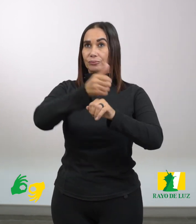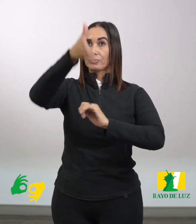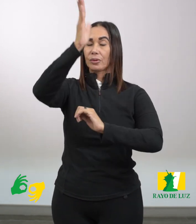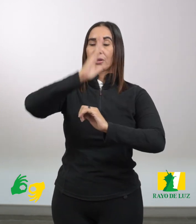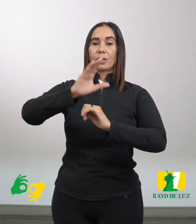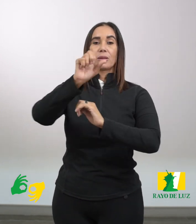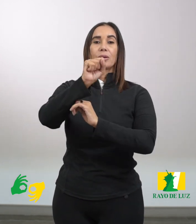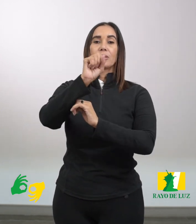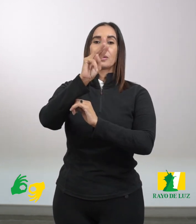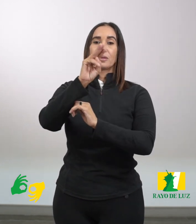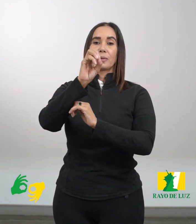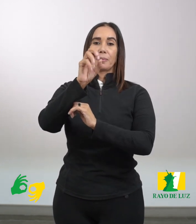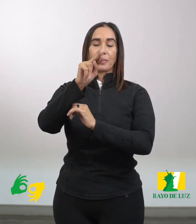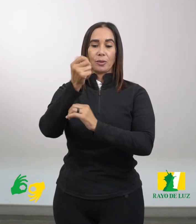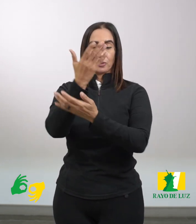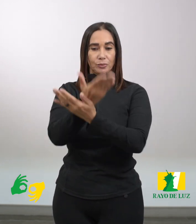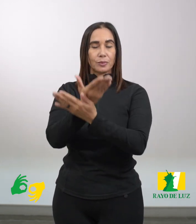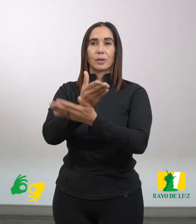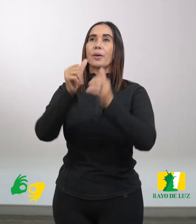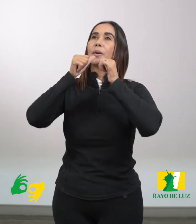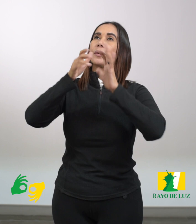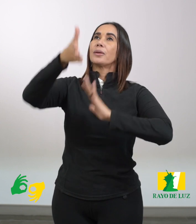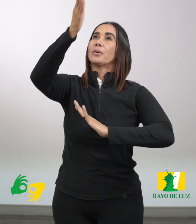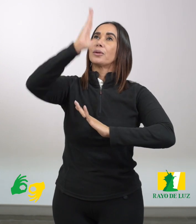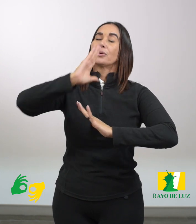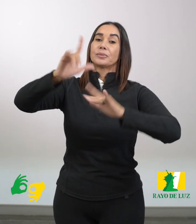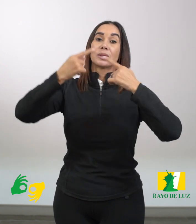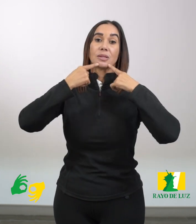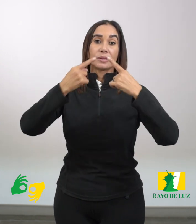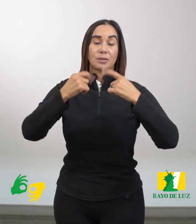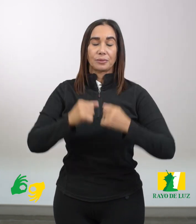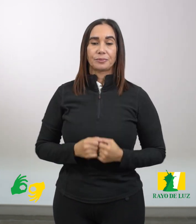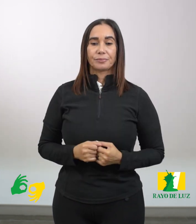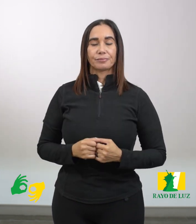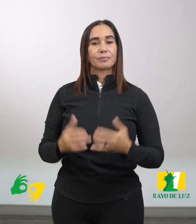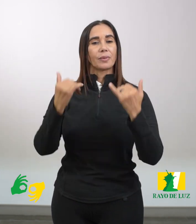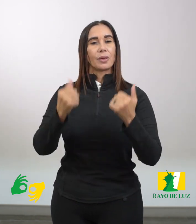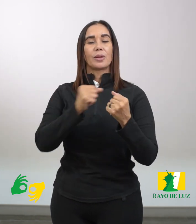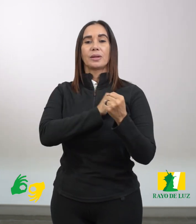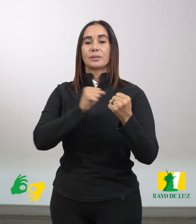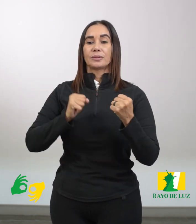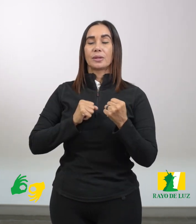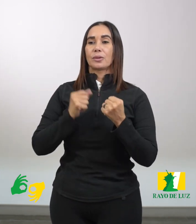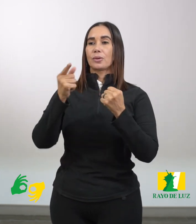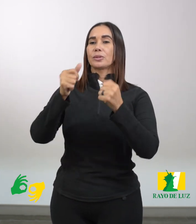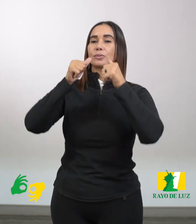Simeón lo tomó en brazos y bendijo a Dios diciendo, Ahora, Señor, según tu promesa,